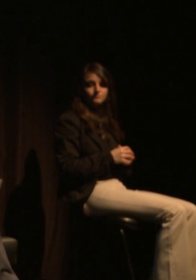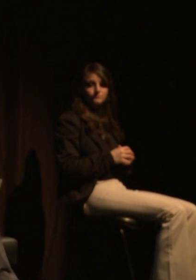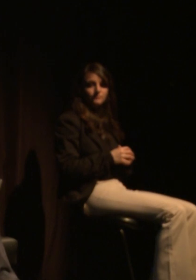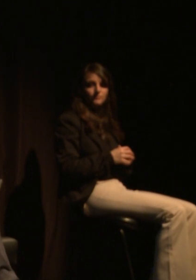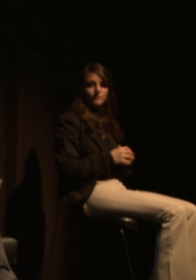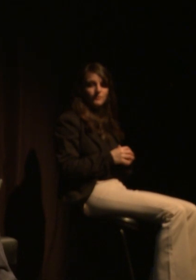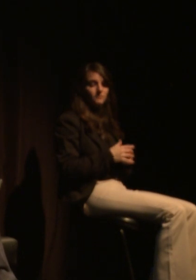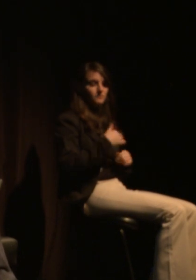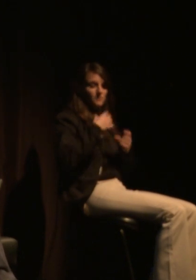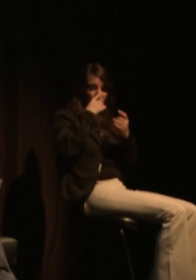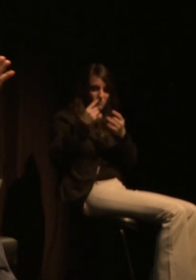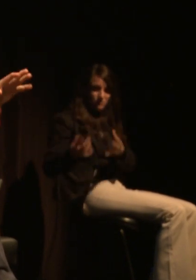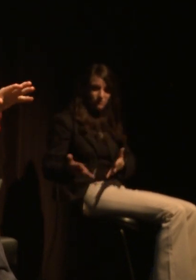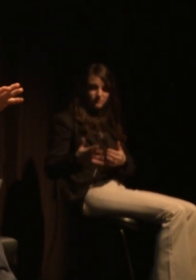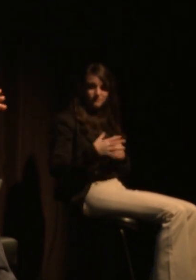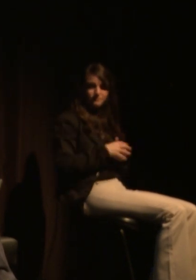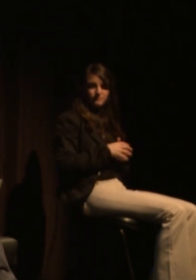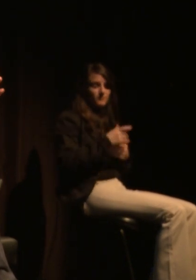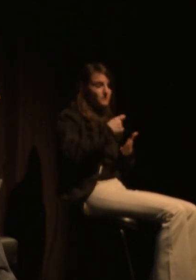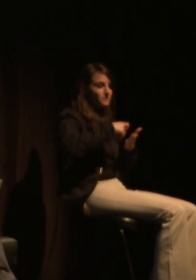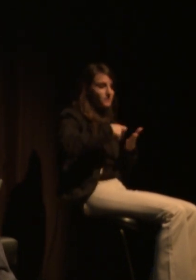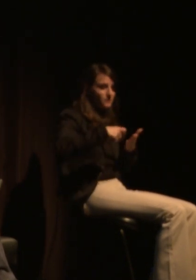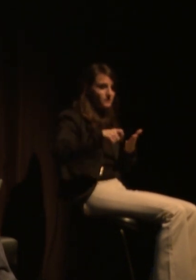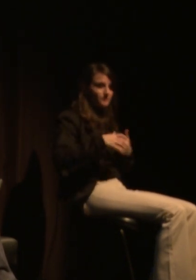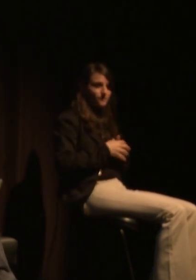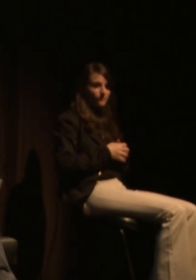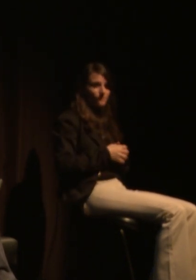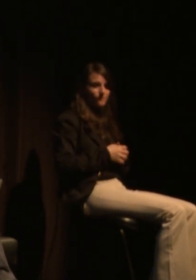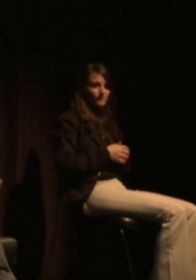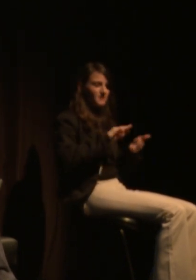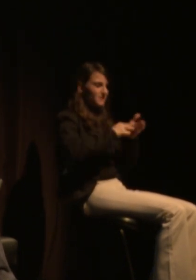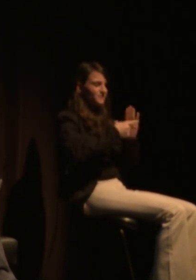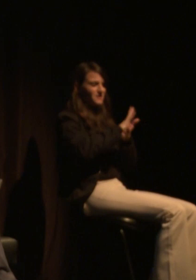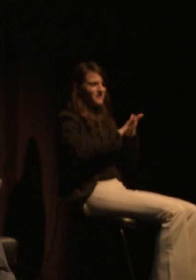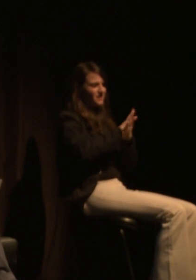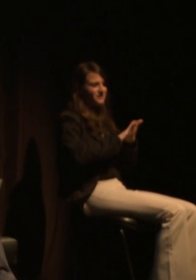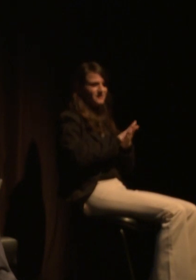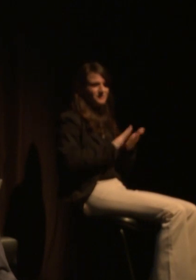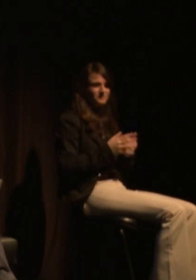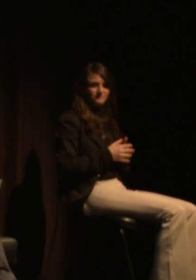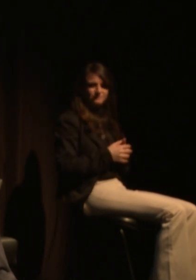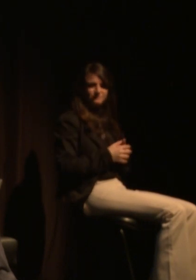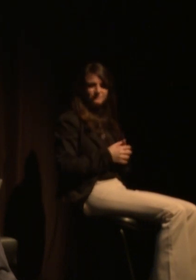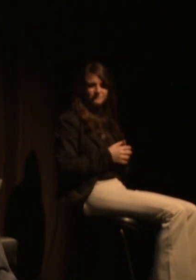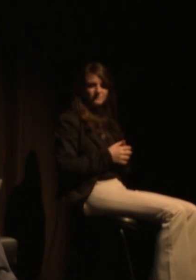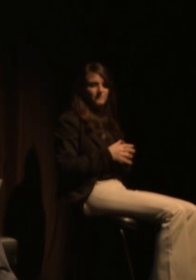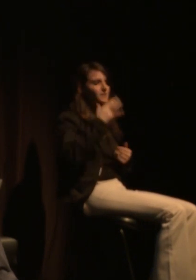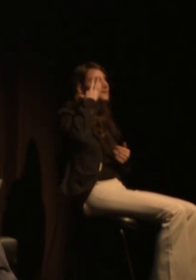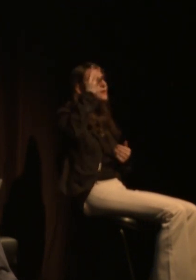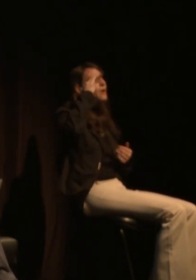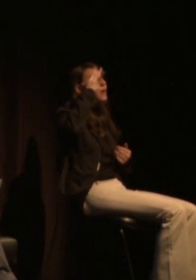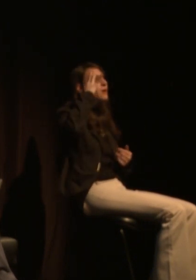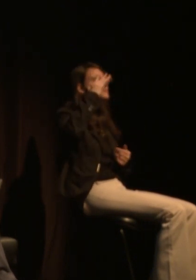E eu jogo fora também todas as anotações que eu faço sobre o livro, porque não significa nada. Aí vem um teórico,